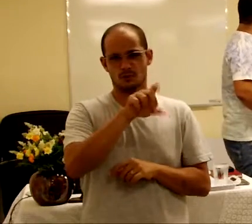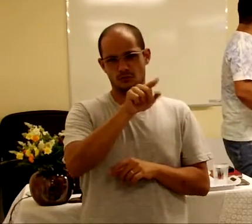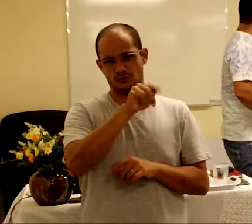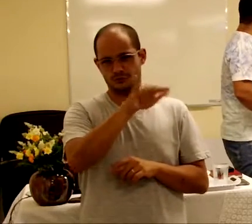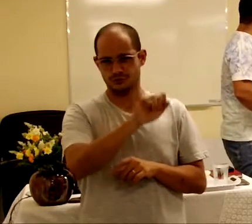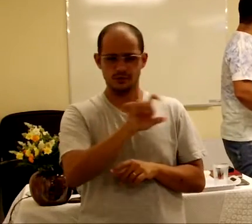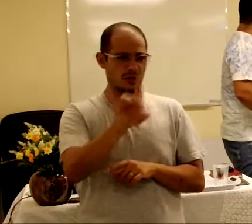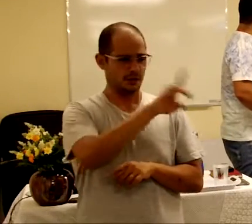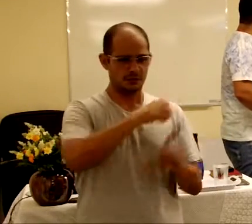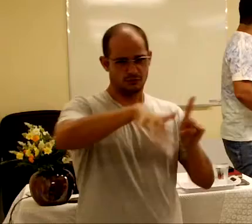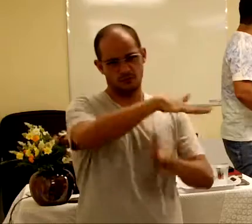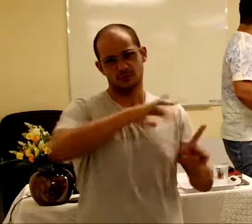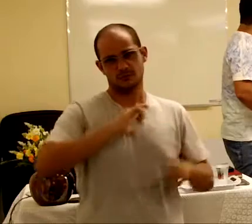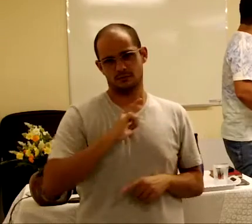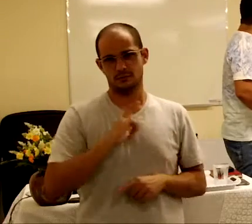Né?